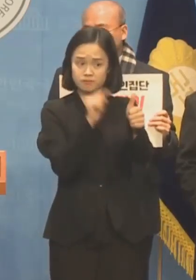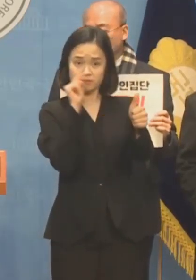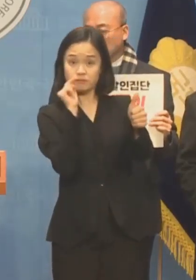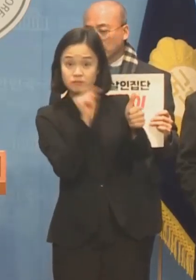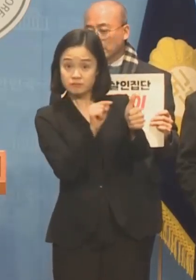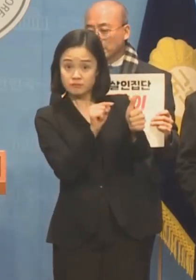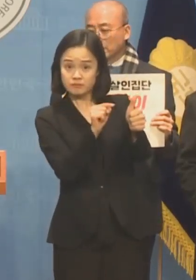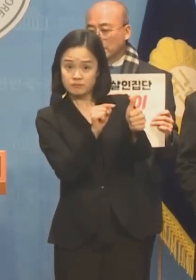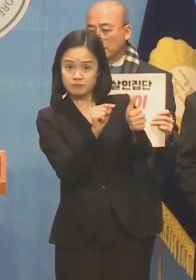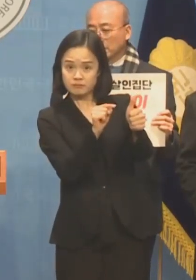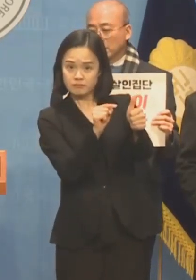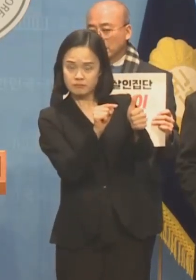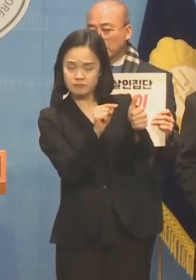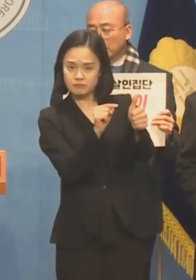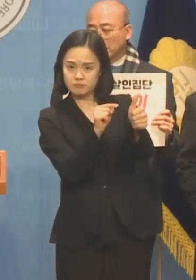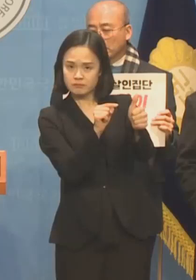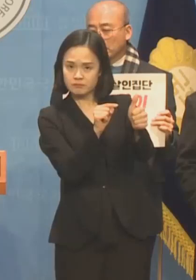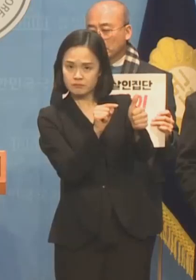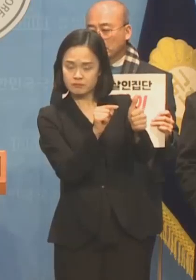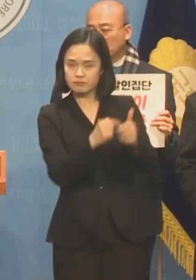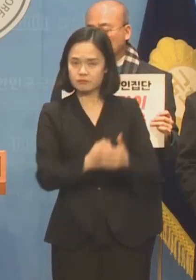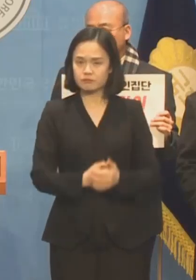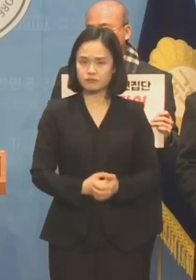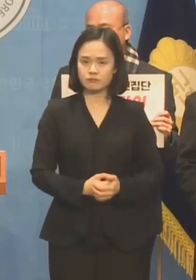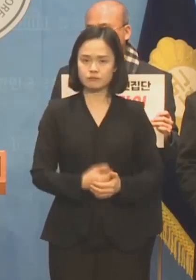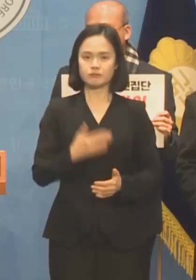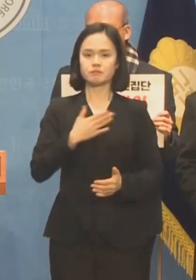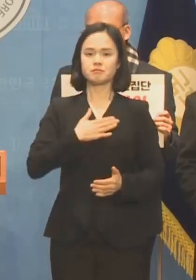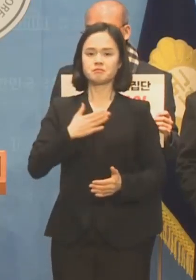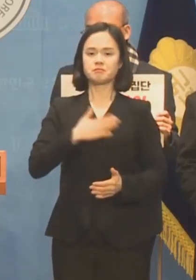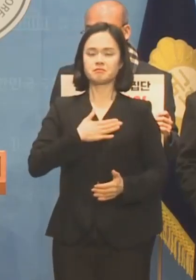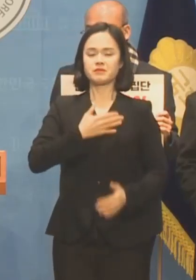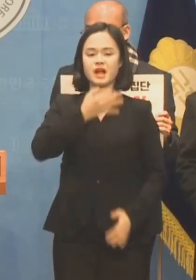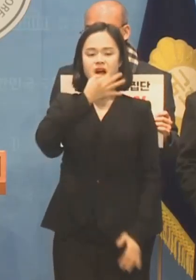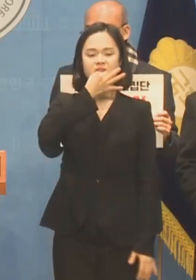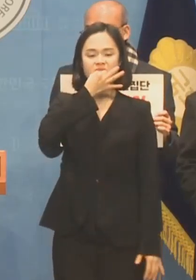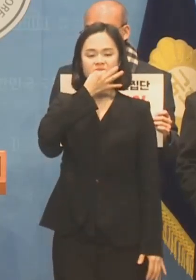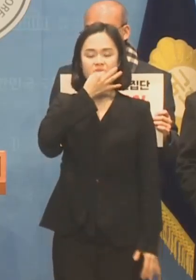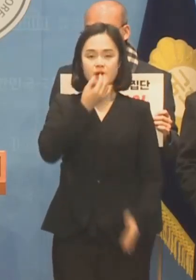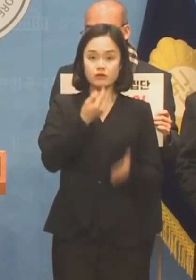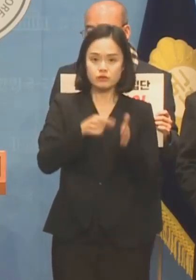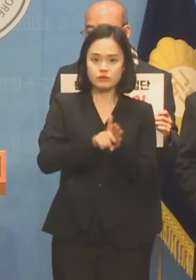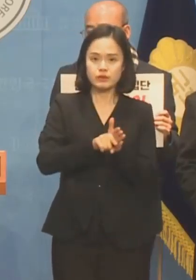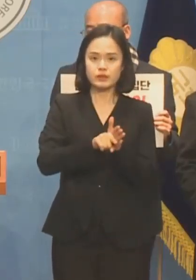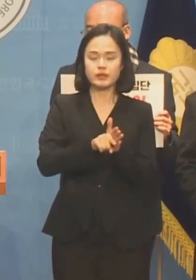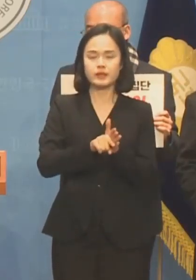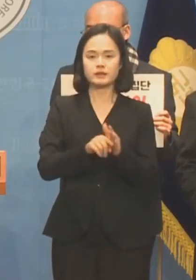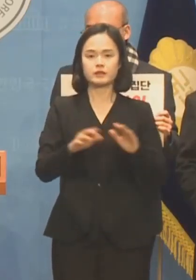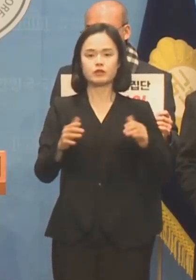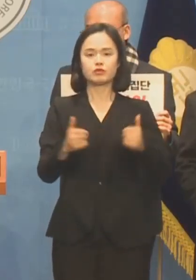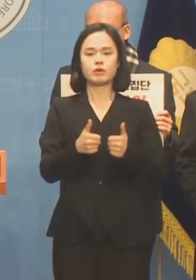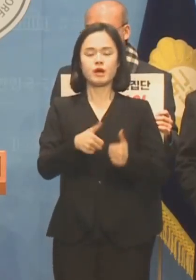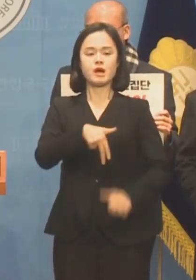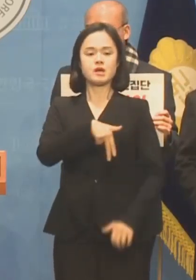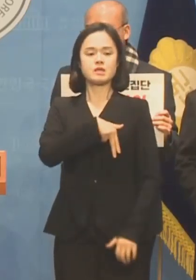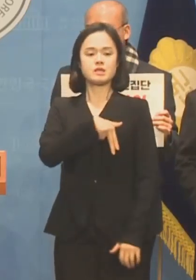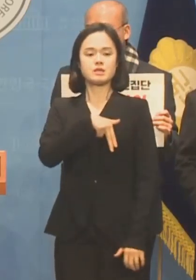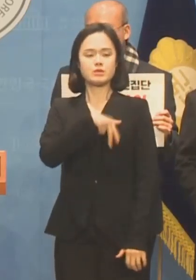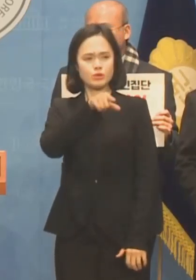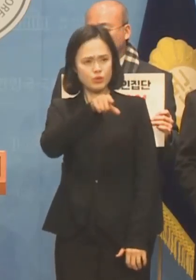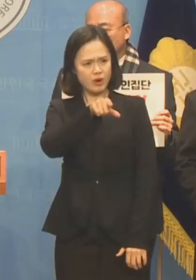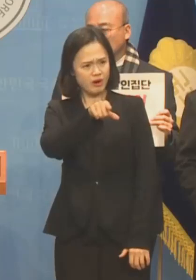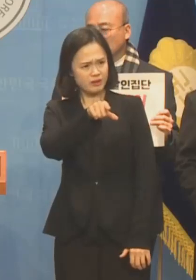그 국회의원은 자기 자신만을 위해서 국회에 돌아왔다는 것을 확실하게